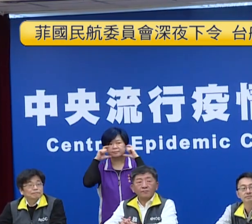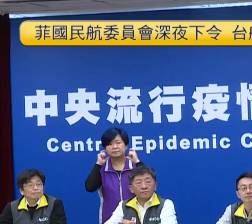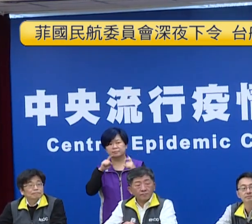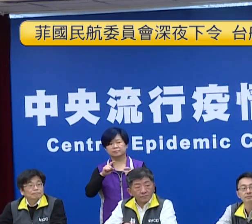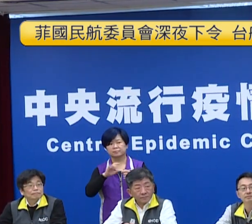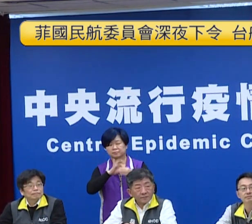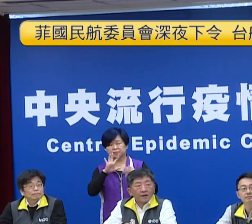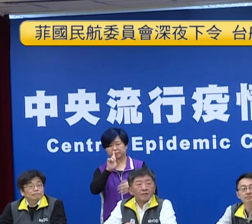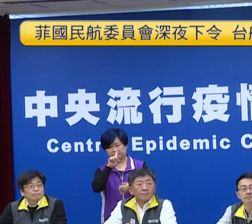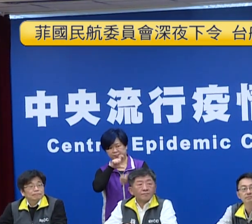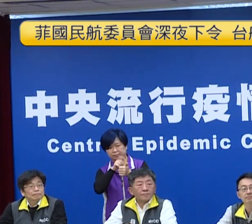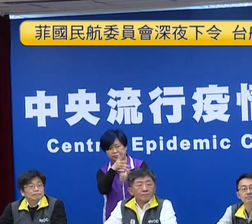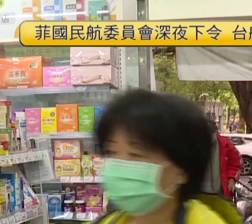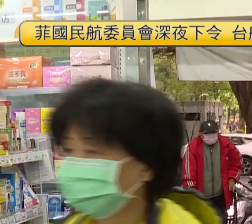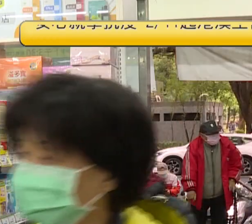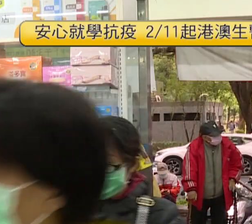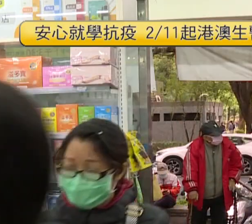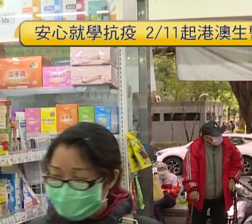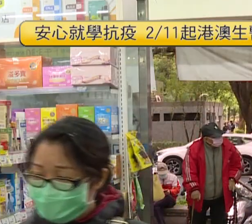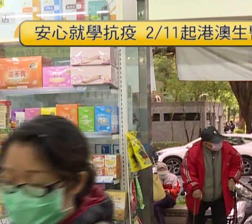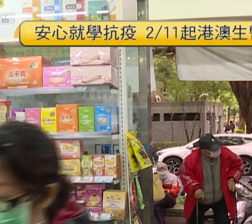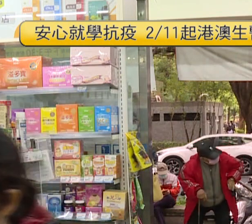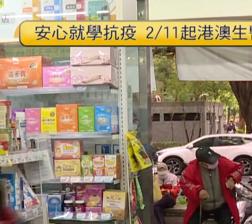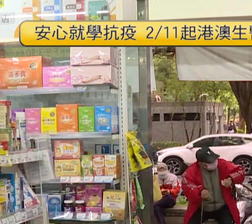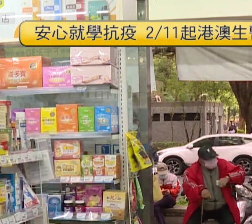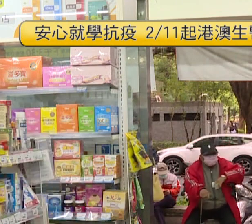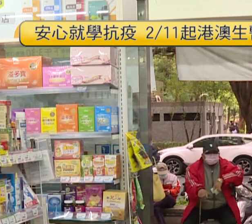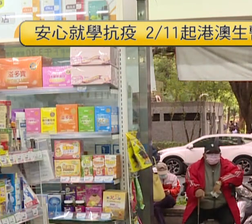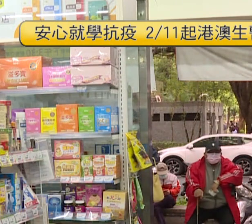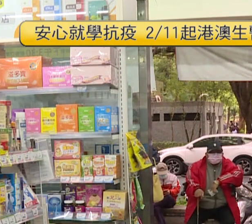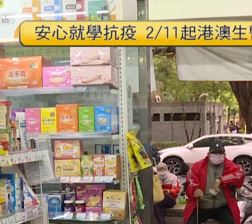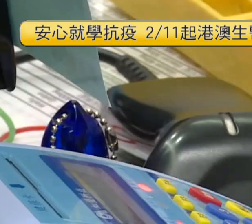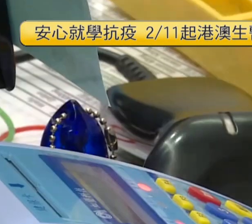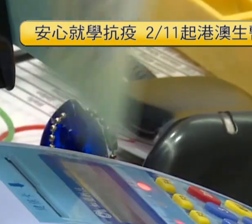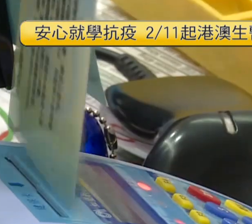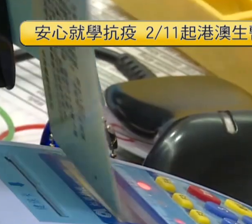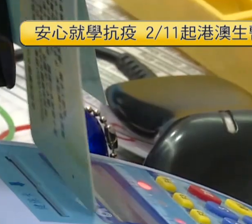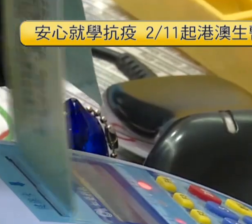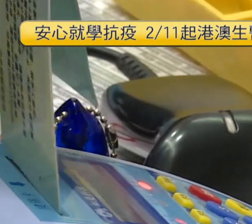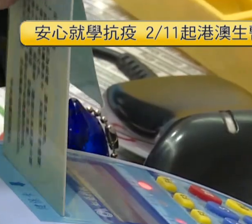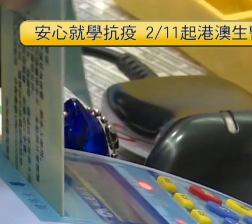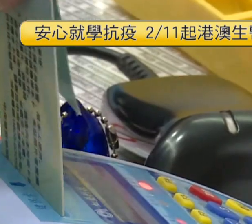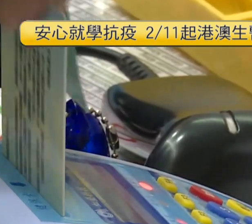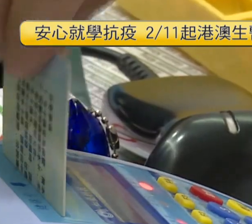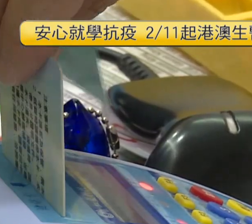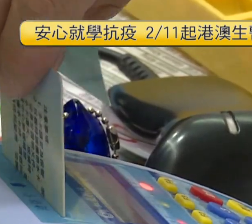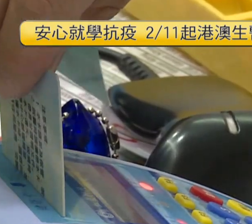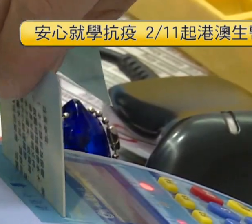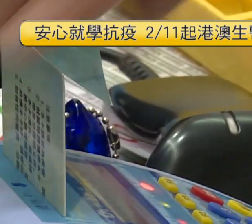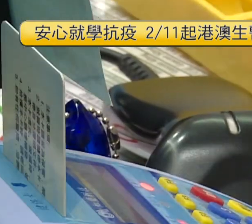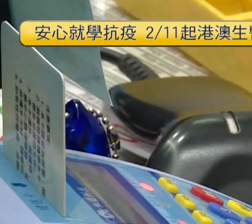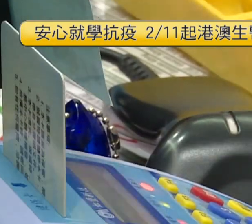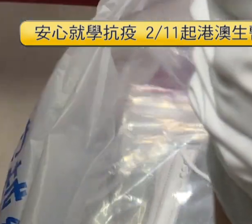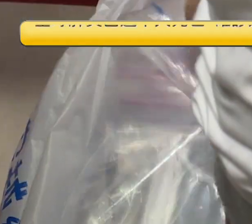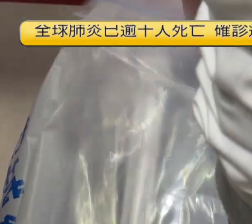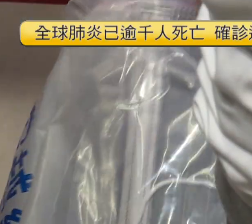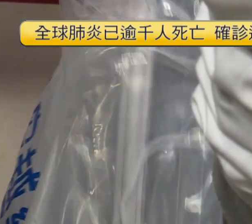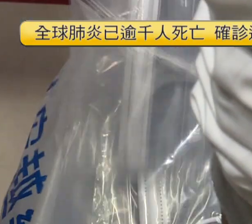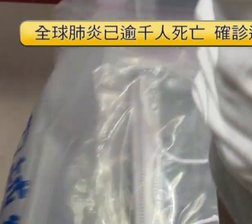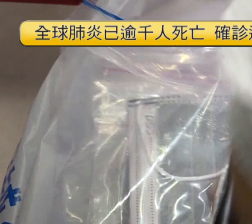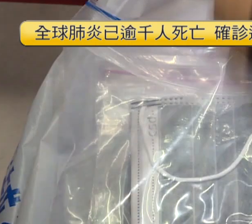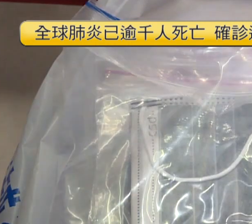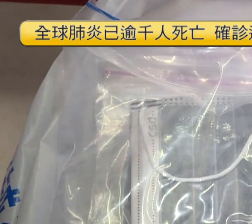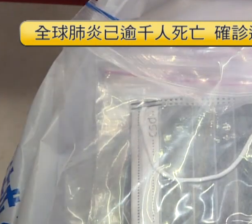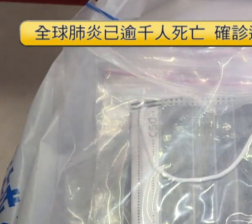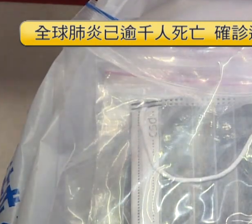医疗院所保有安全库存量，就连诊所也依执业登记的医生人数为单位，一位医师每天10片